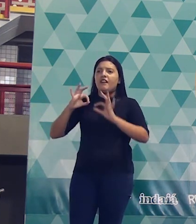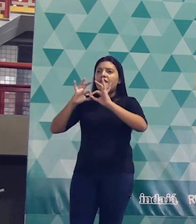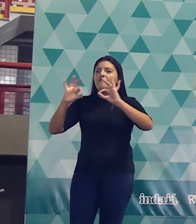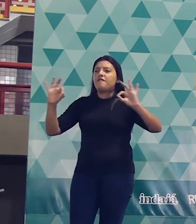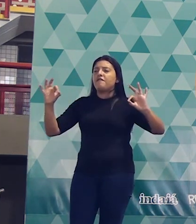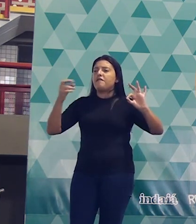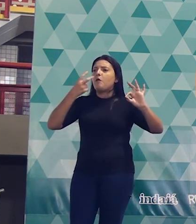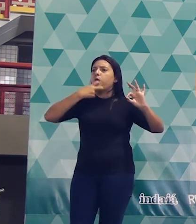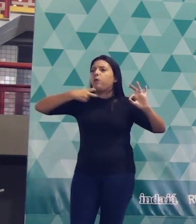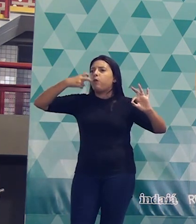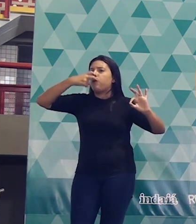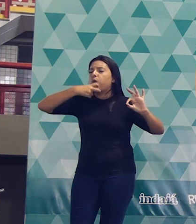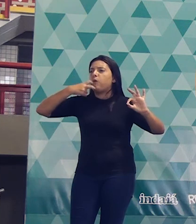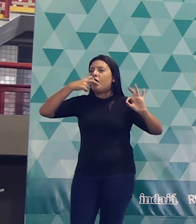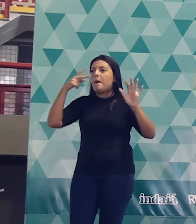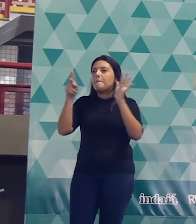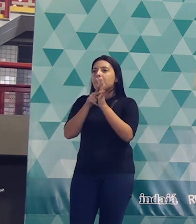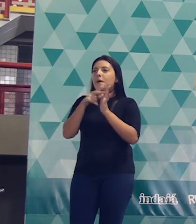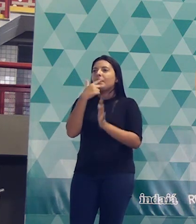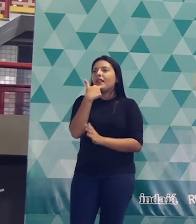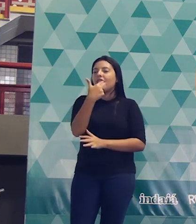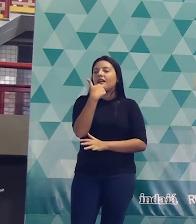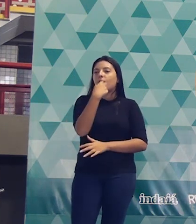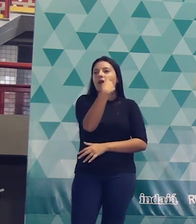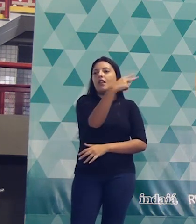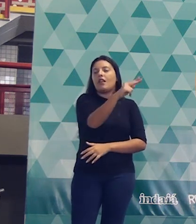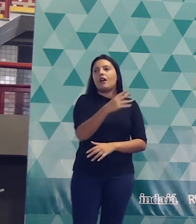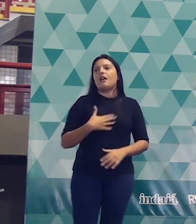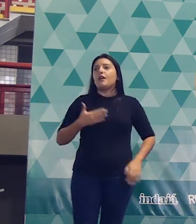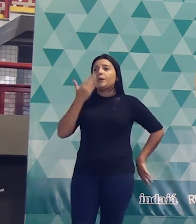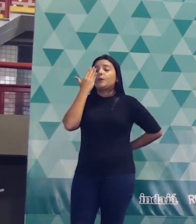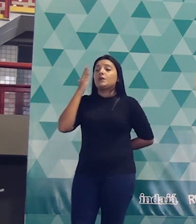né? Em língua local, ganguru, eu não sei.